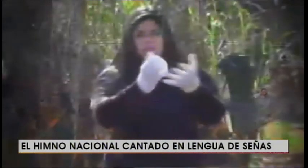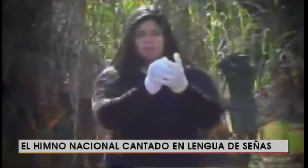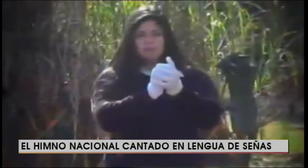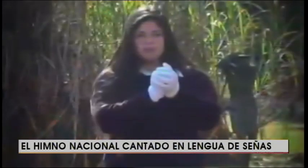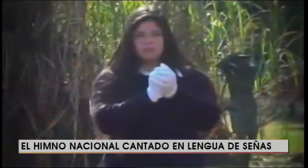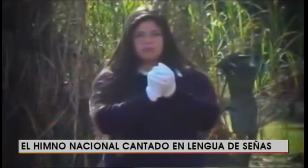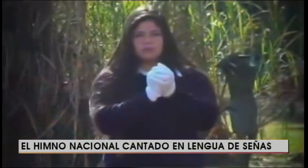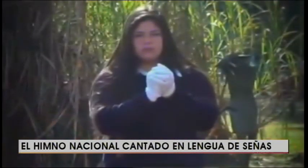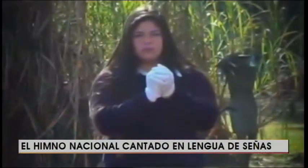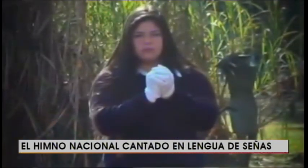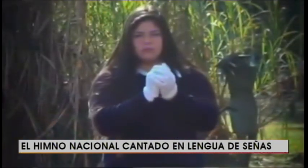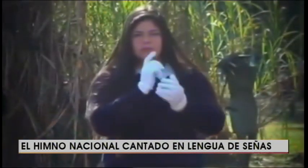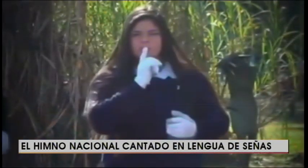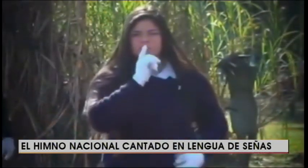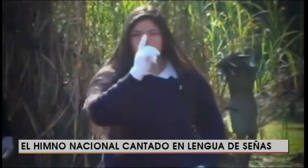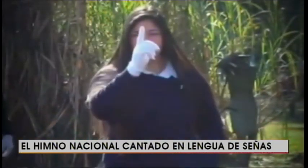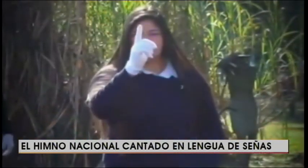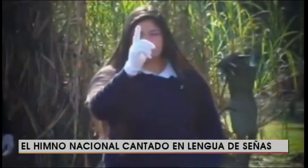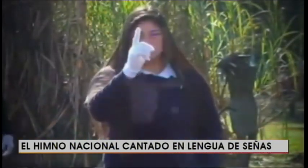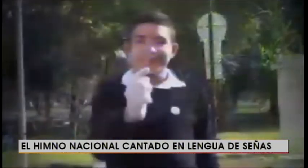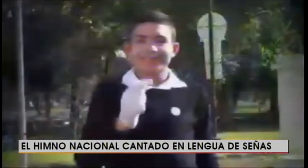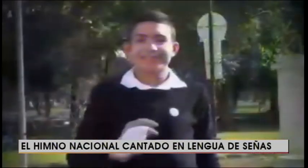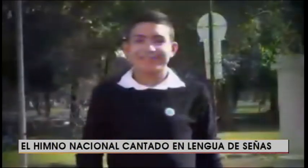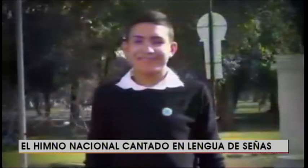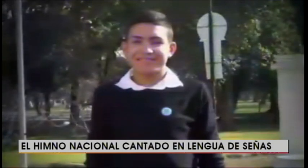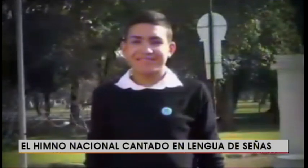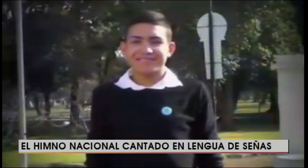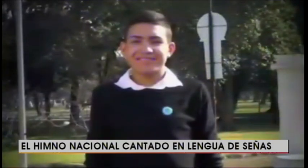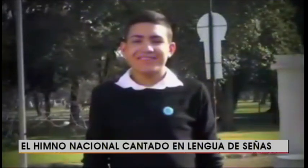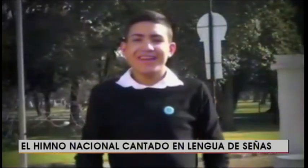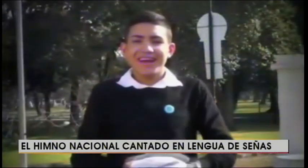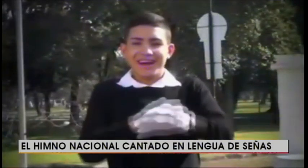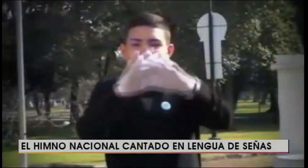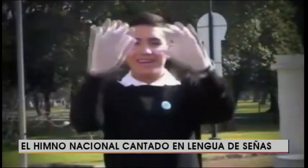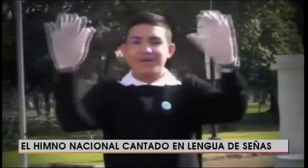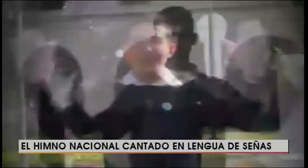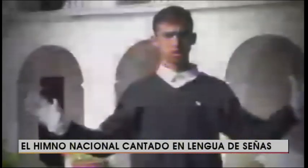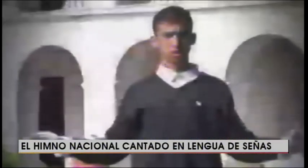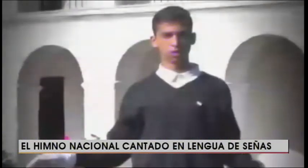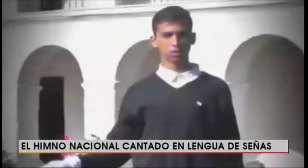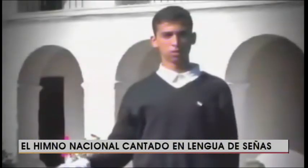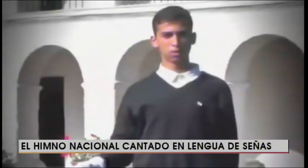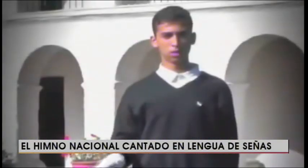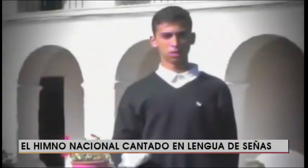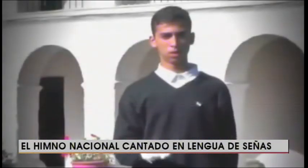del mundo responden Al gran pueblo